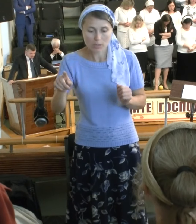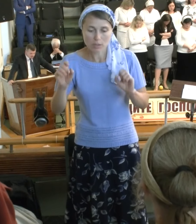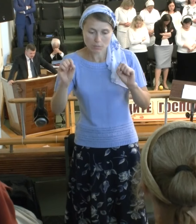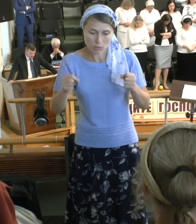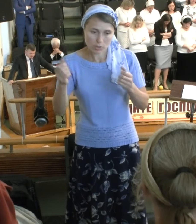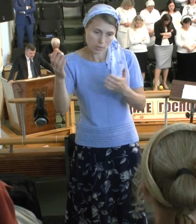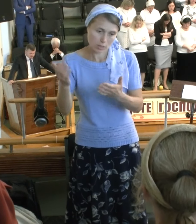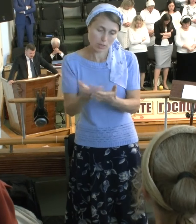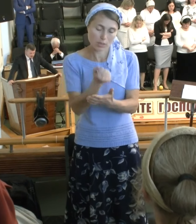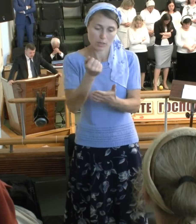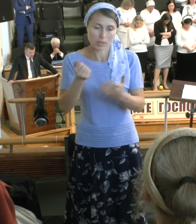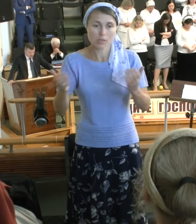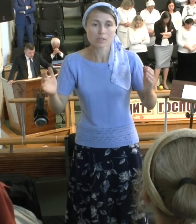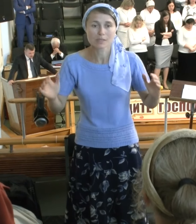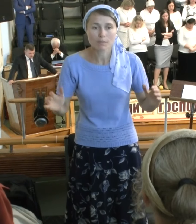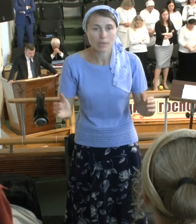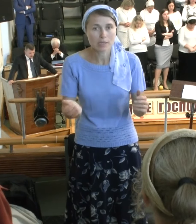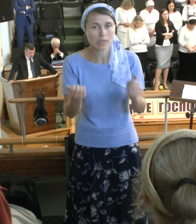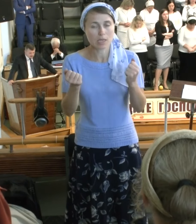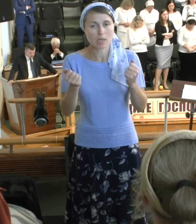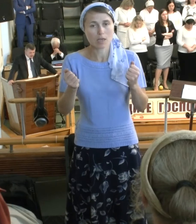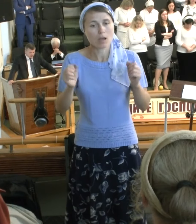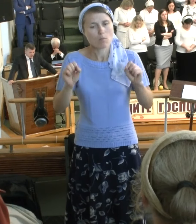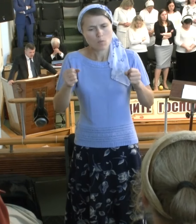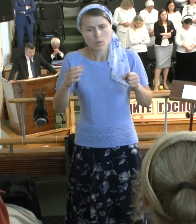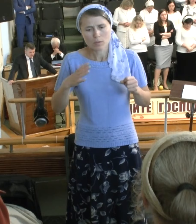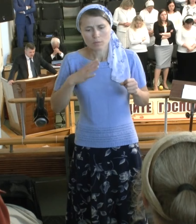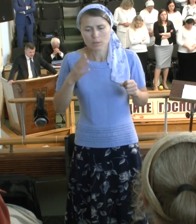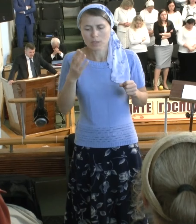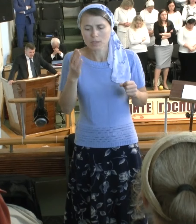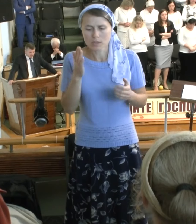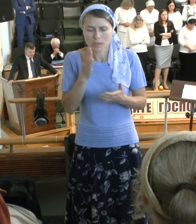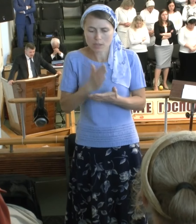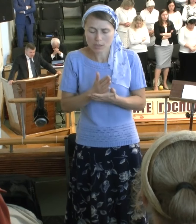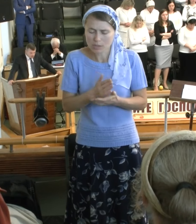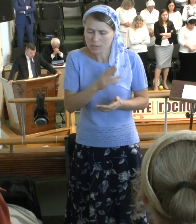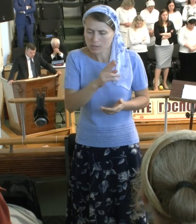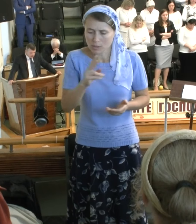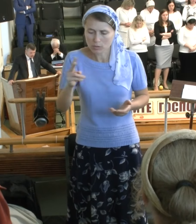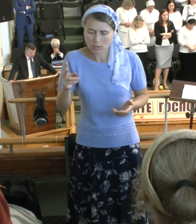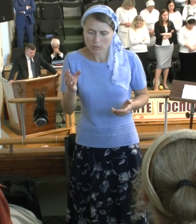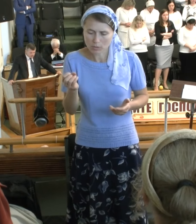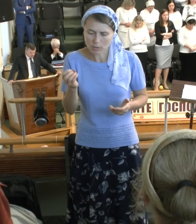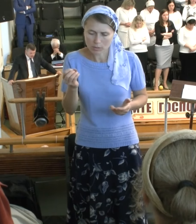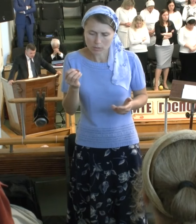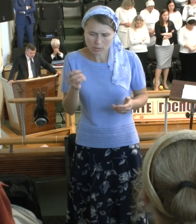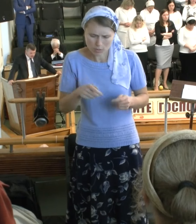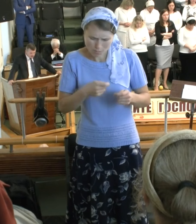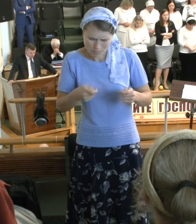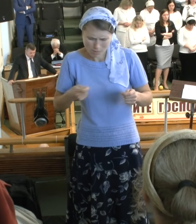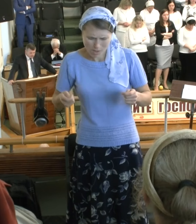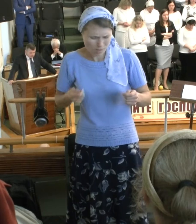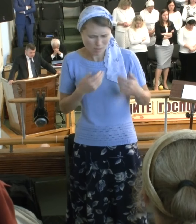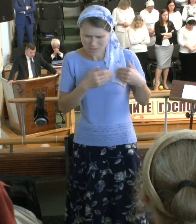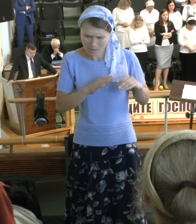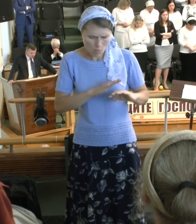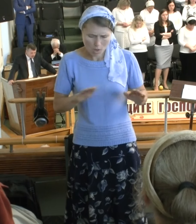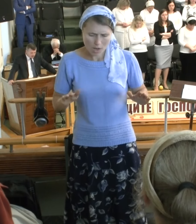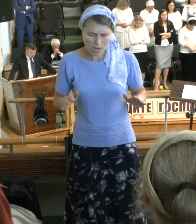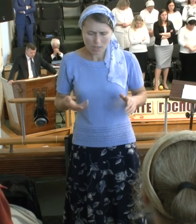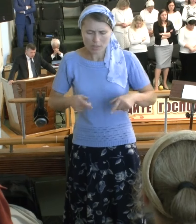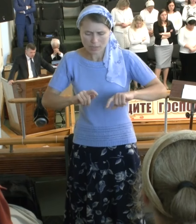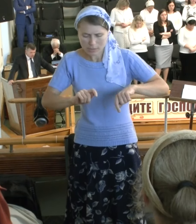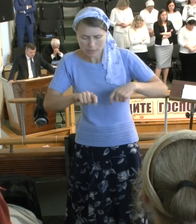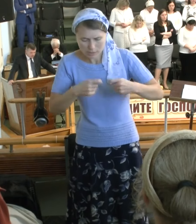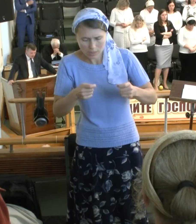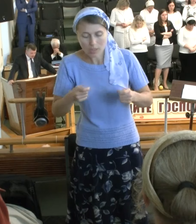может найти спасение. Господи, может быть, сегодня есть те, кто в нашем собрании еще медлят. Дай им, Господи,